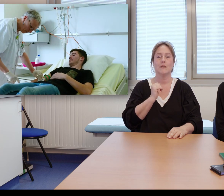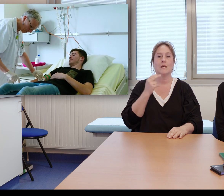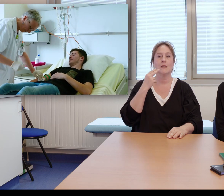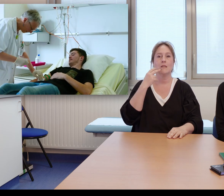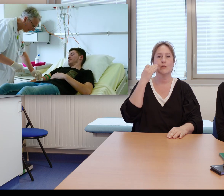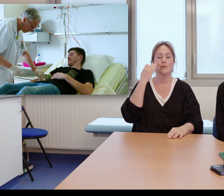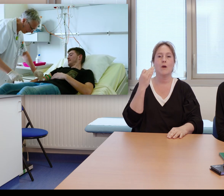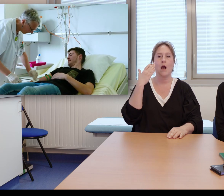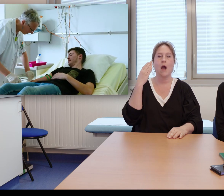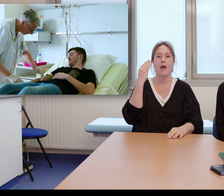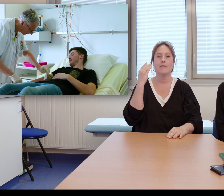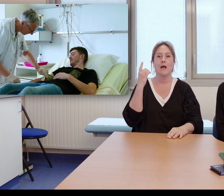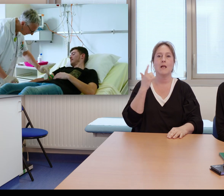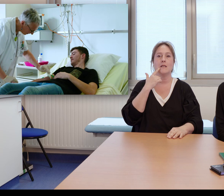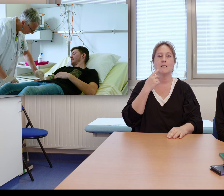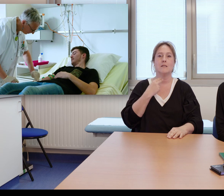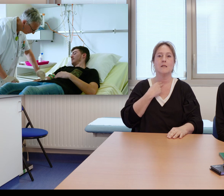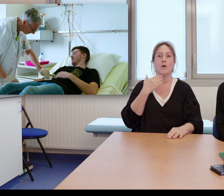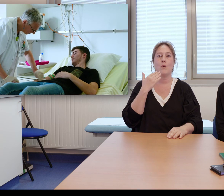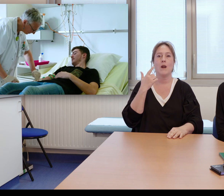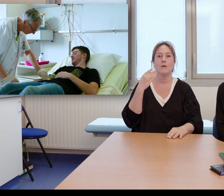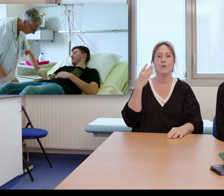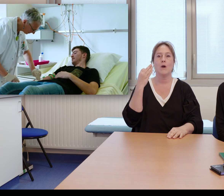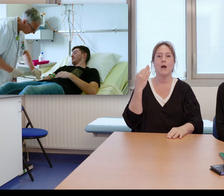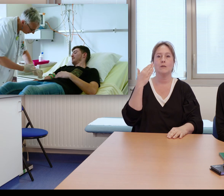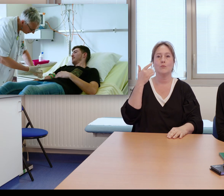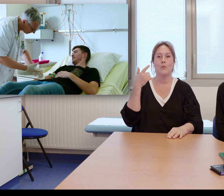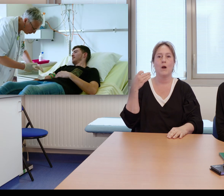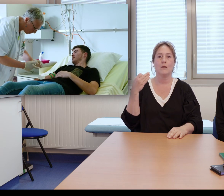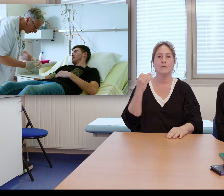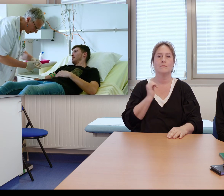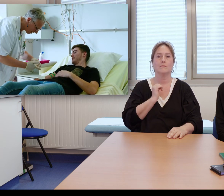qui sera analysée au laboratoire.